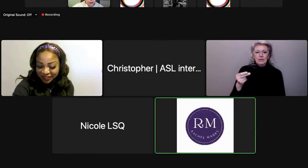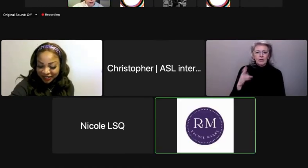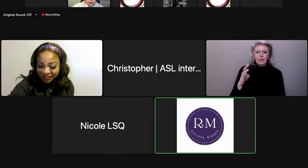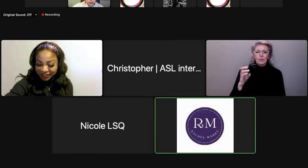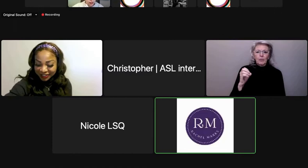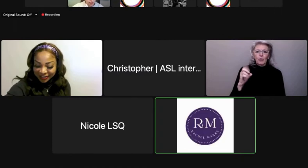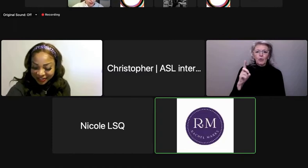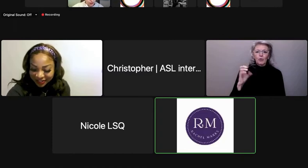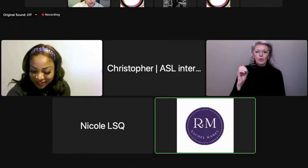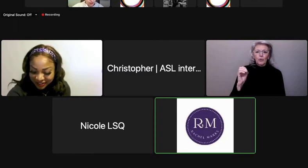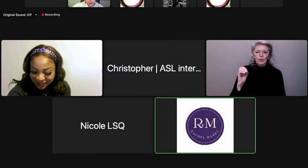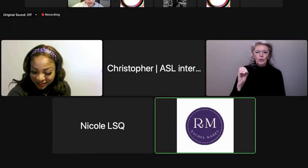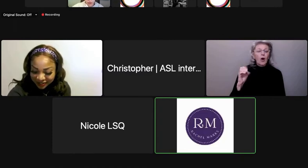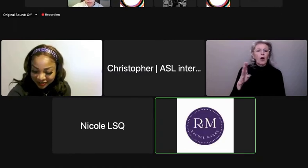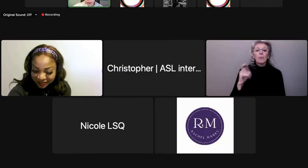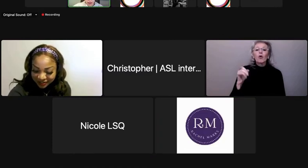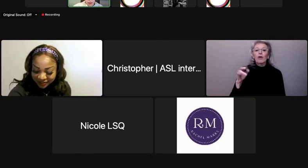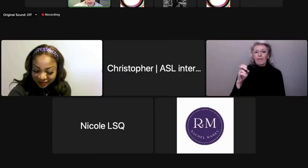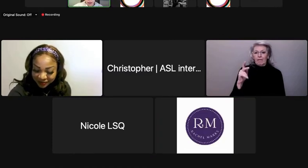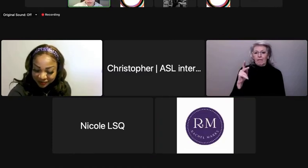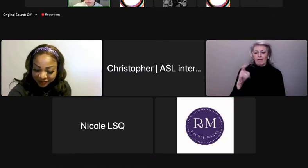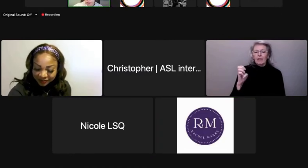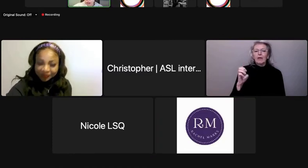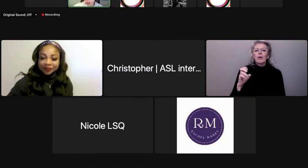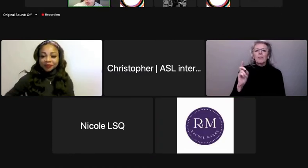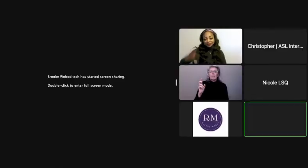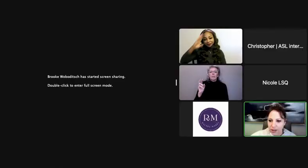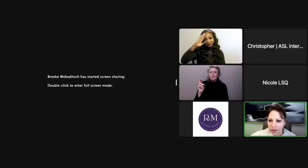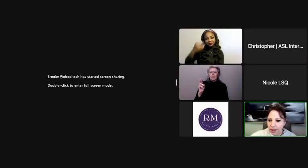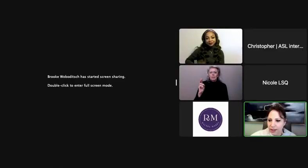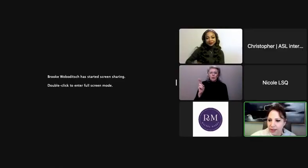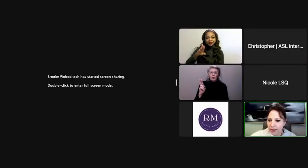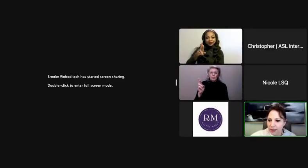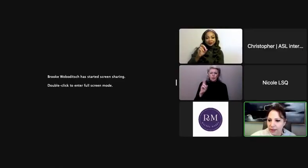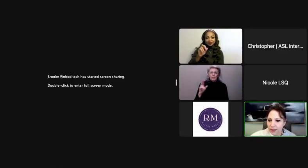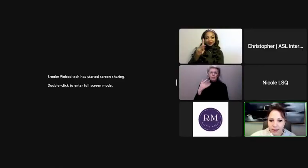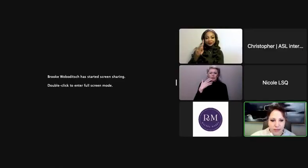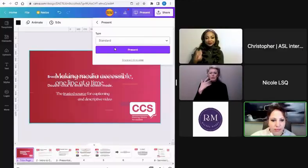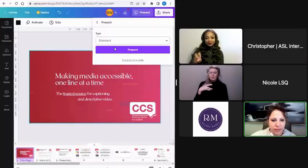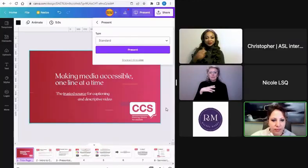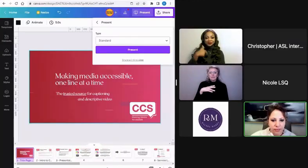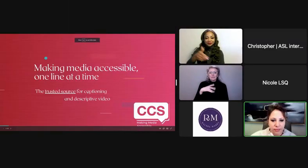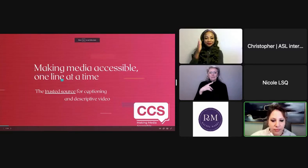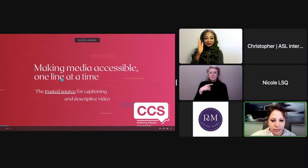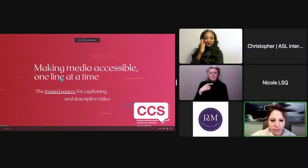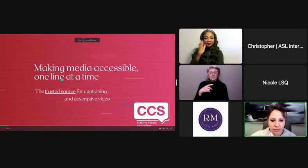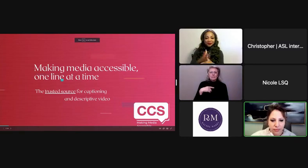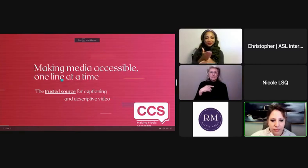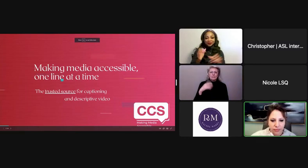Brooke? Bonjour. C'est Brooke qui vous parle. Je vais partager mon écran.